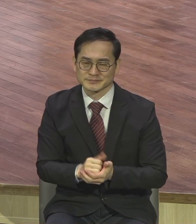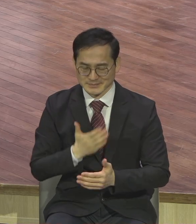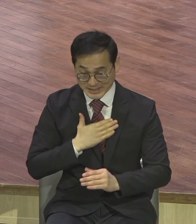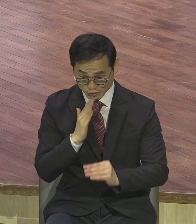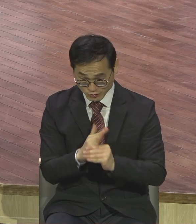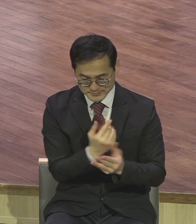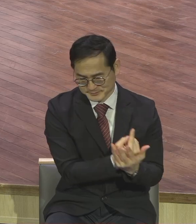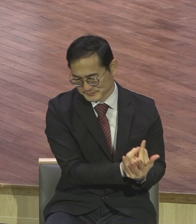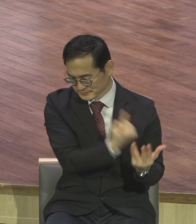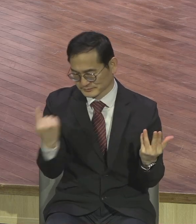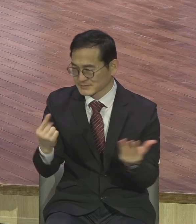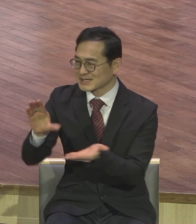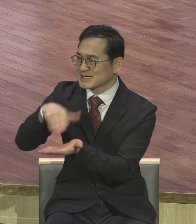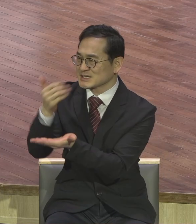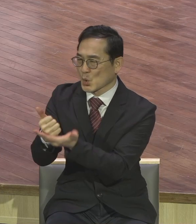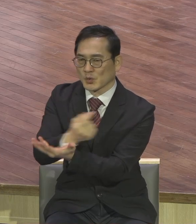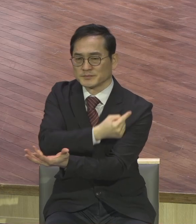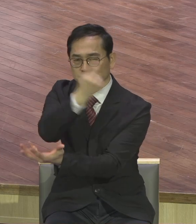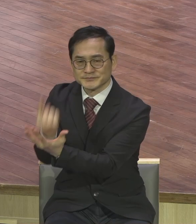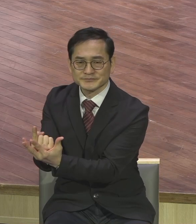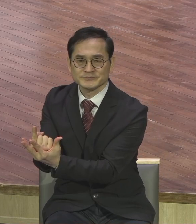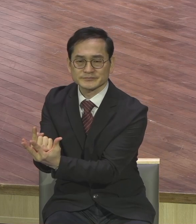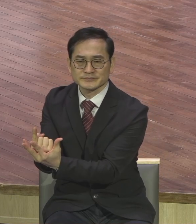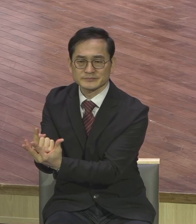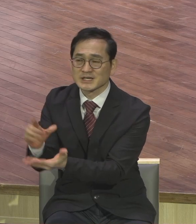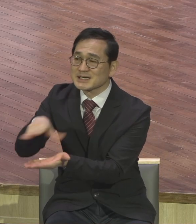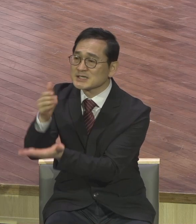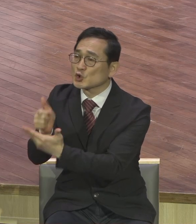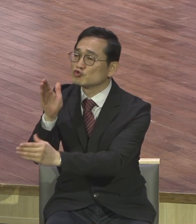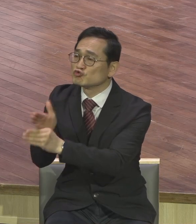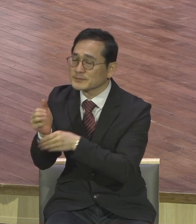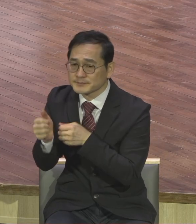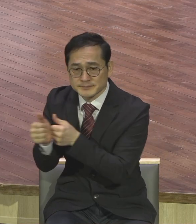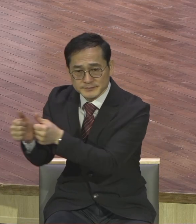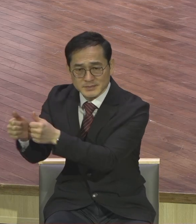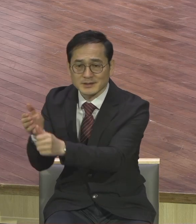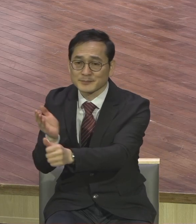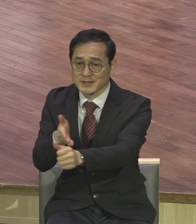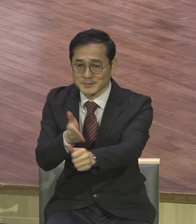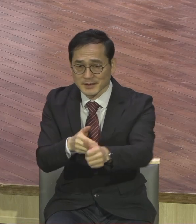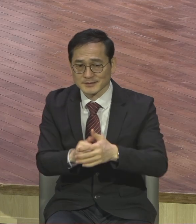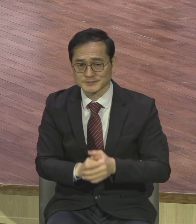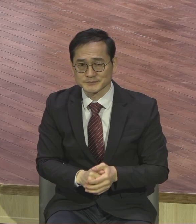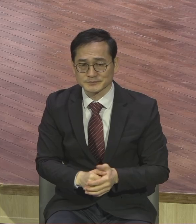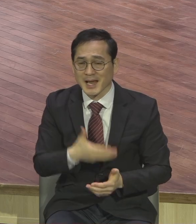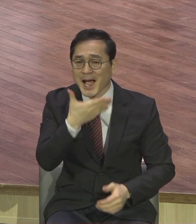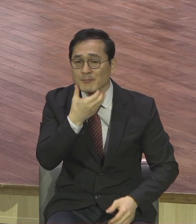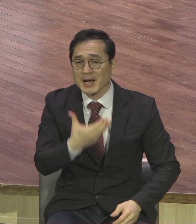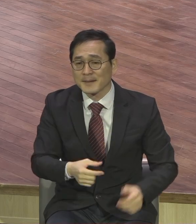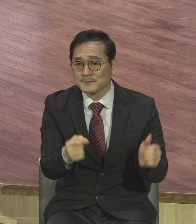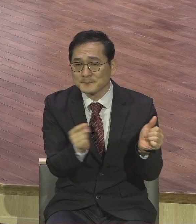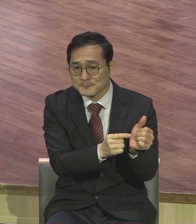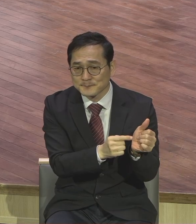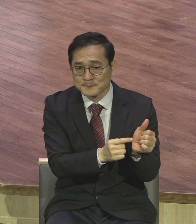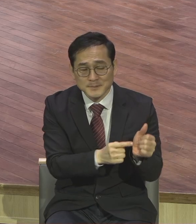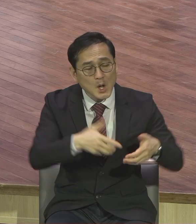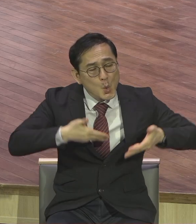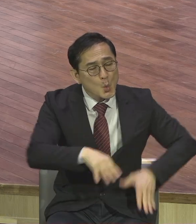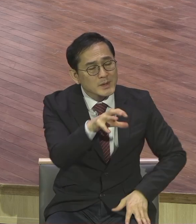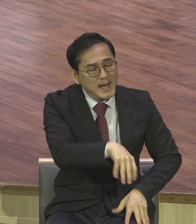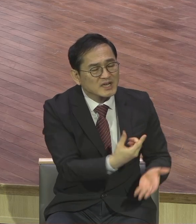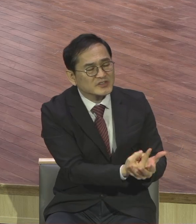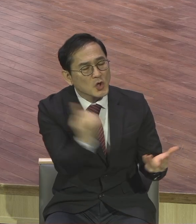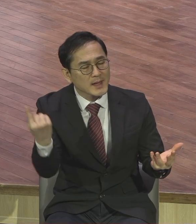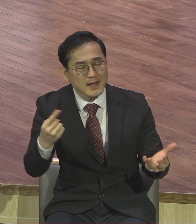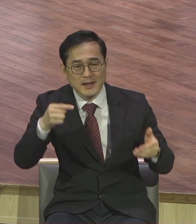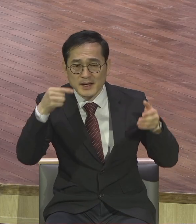벗어나서 그리스도의 중심으로 사시기 바랍니다. 아브라함이 갈대아우르를 하나님 떠나라 그리고 하나님